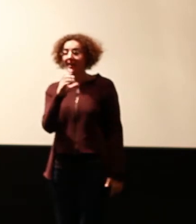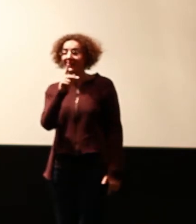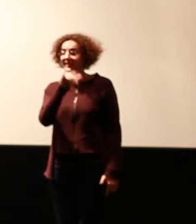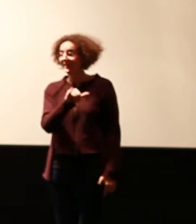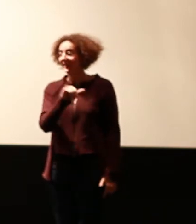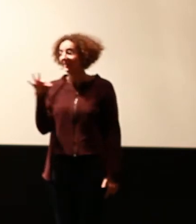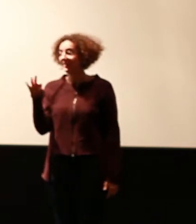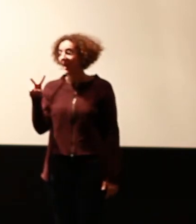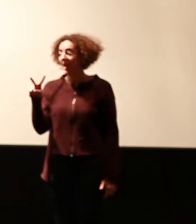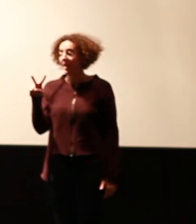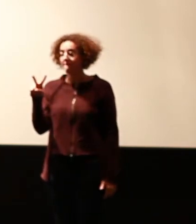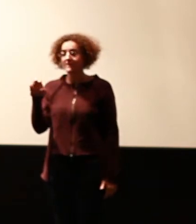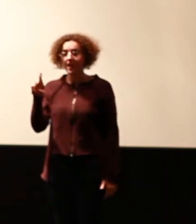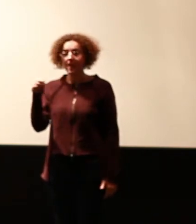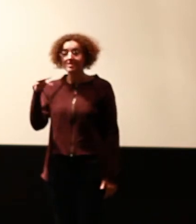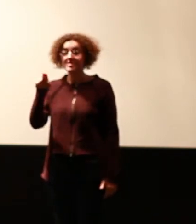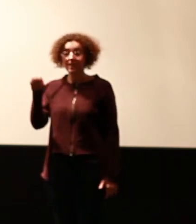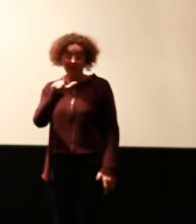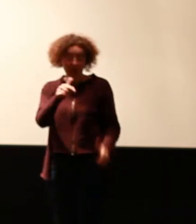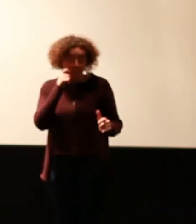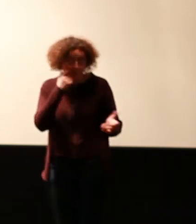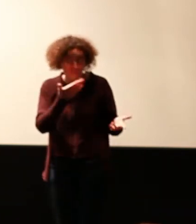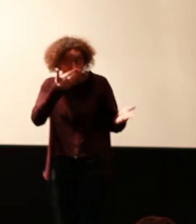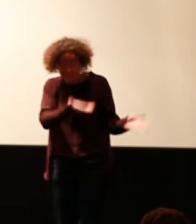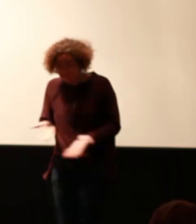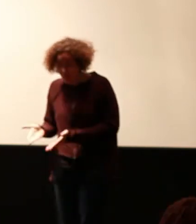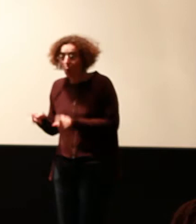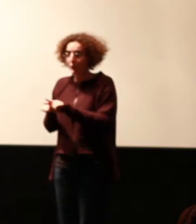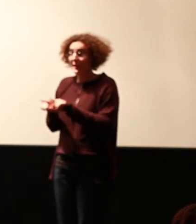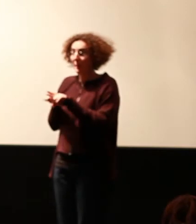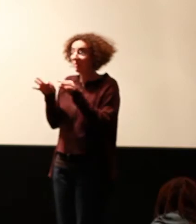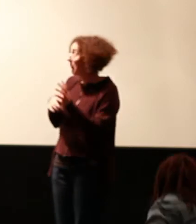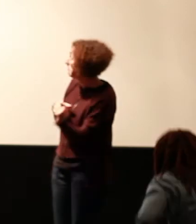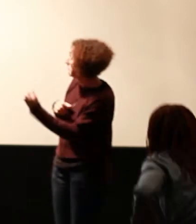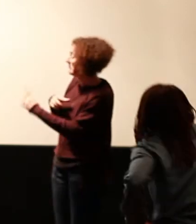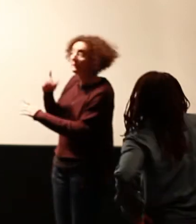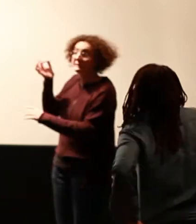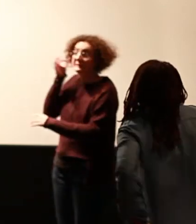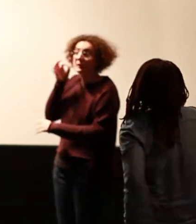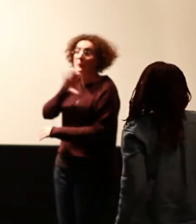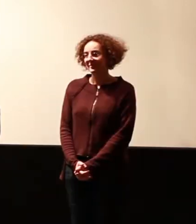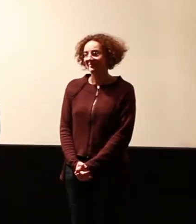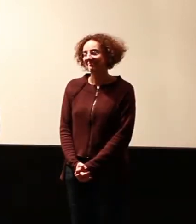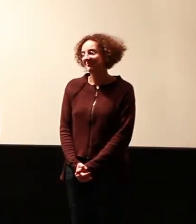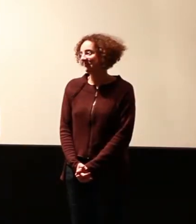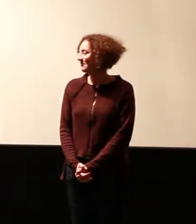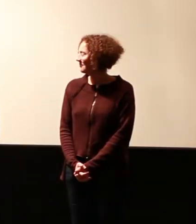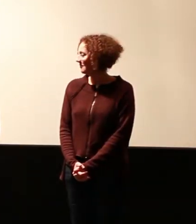Mama Keïta, qui est actuellement à New York. Jackie, si tu veux bien nous rejoindre.